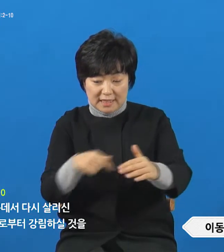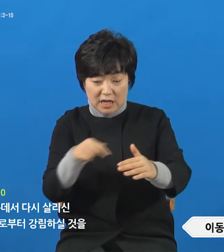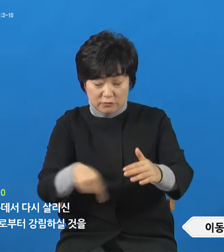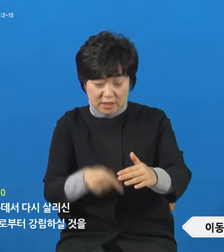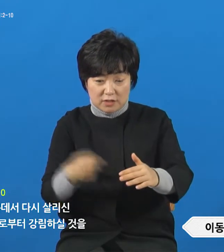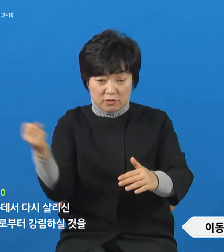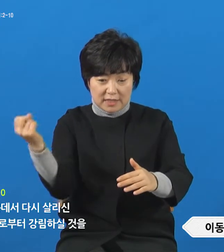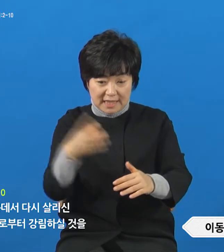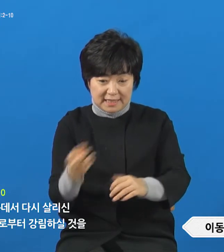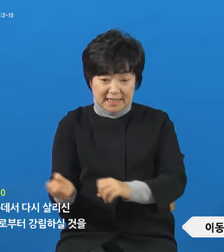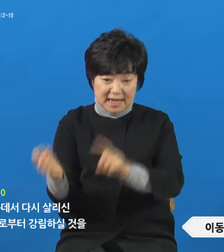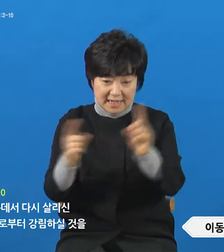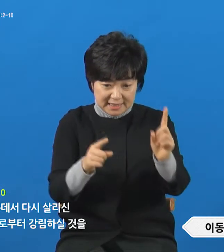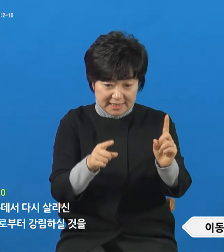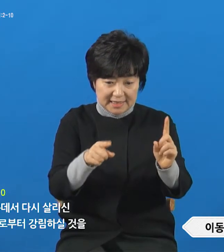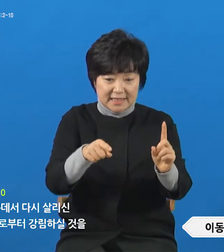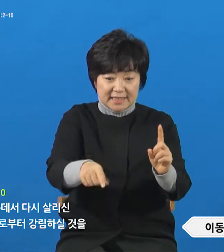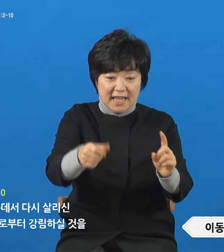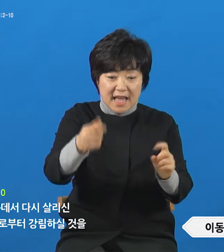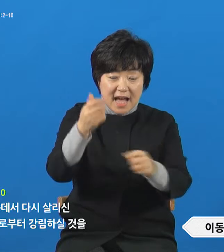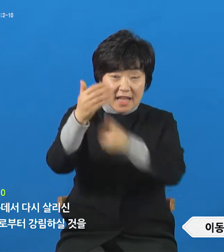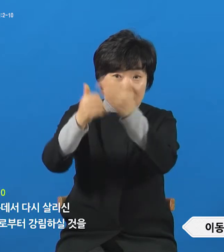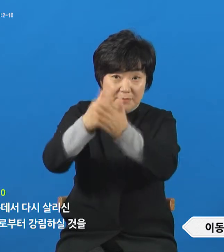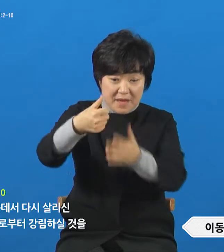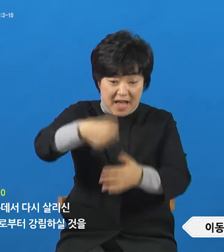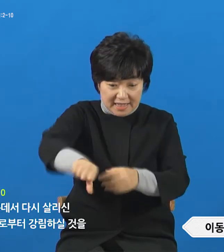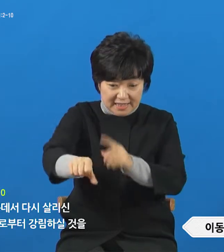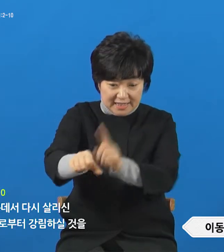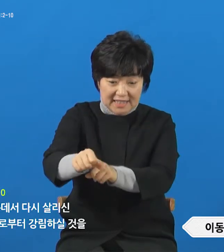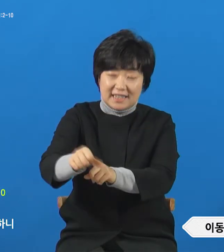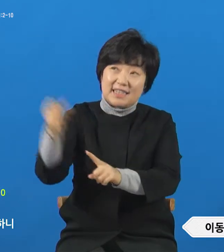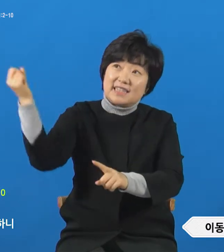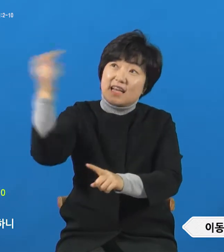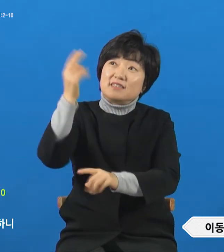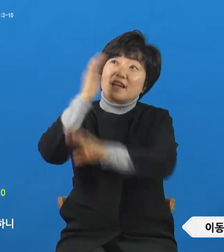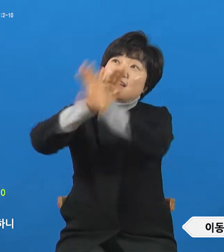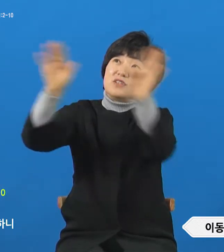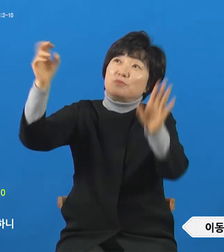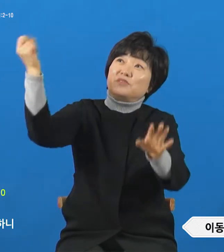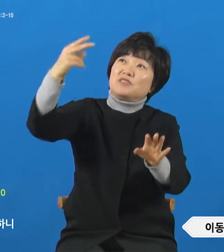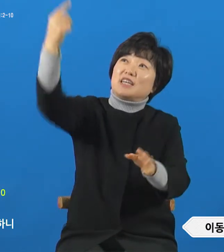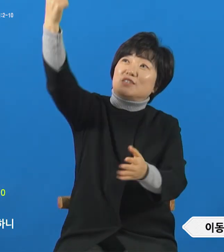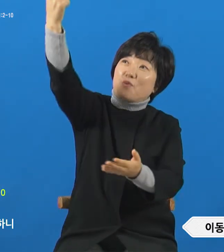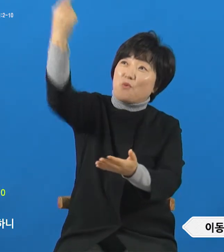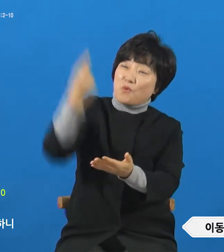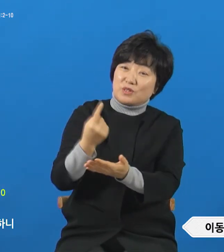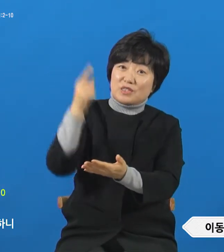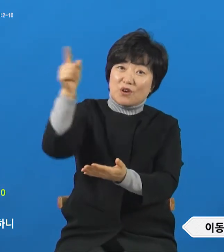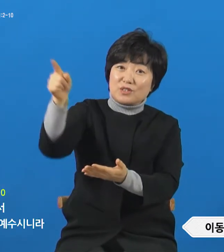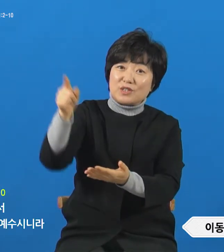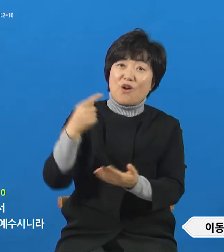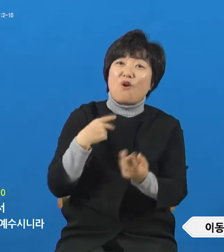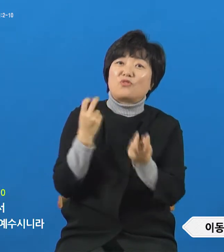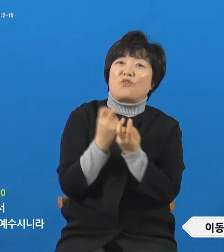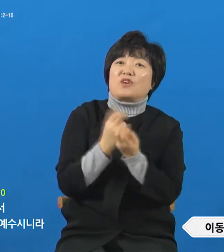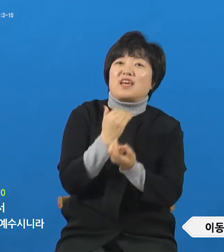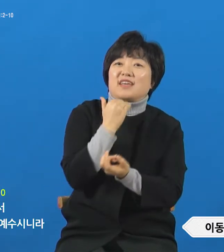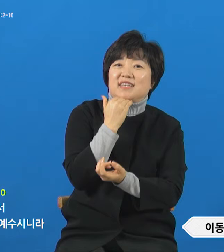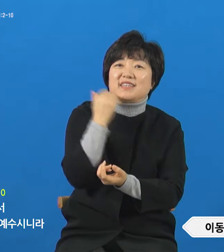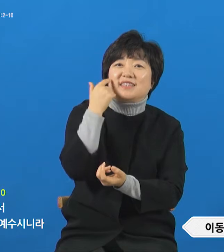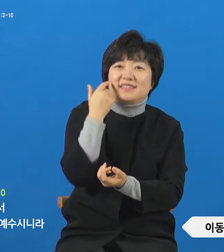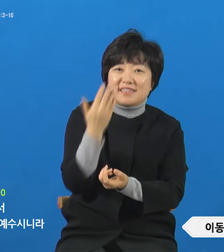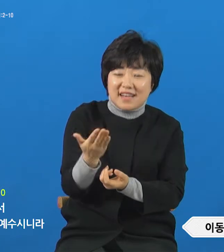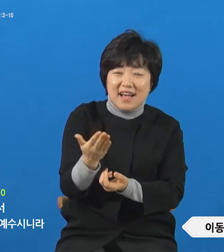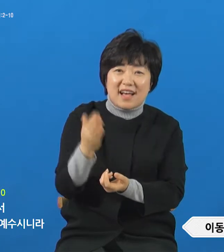죽은 자들 가운데서 다시 살리신 그의 아들이 하늘로부터 강림하실 것을 너희가 어떻게 기다리는지를 말하니